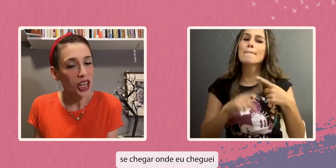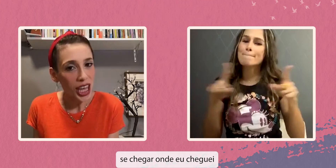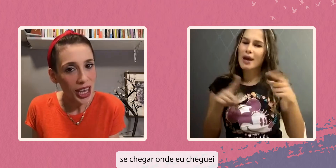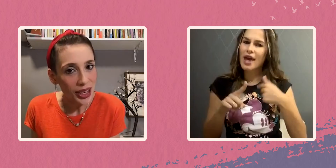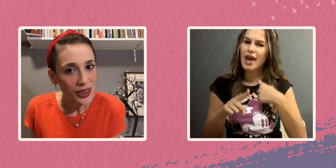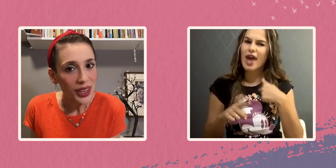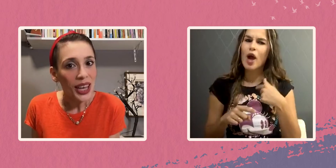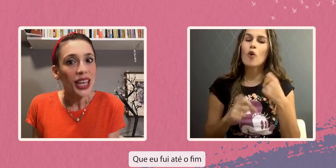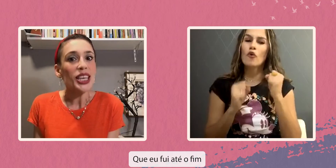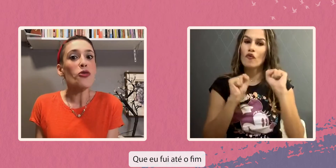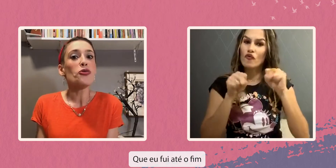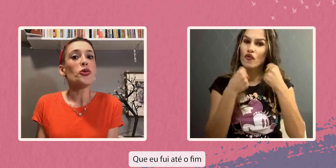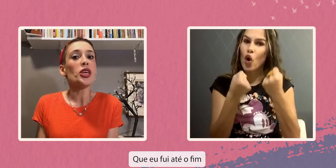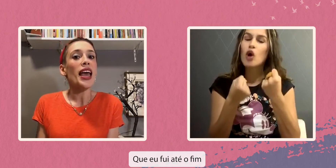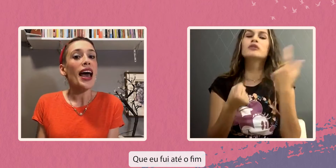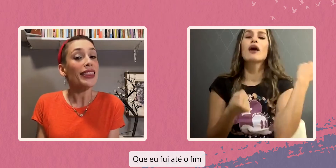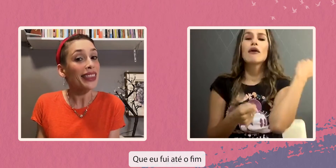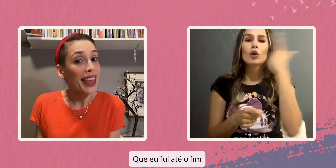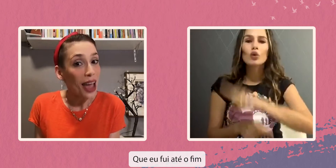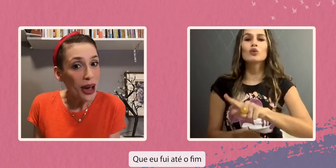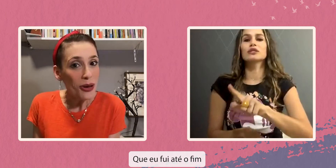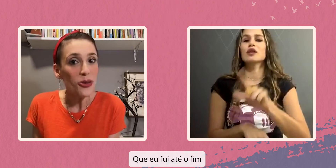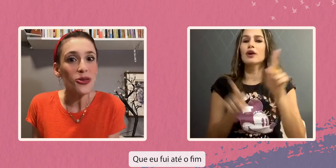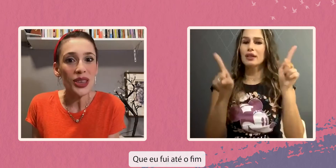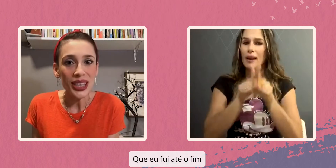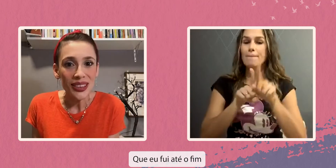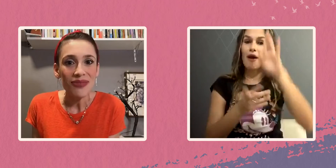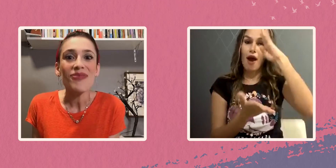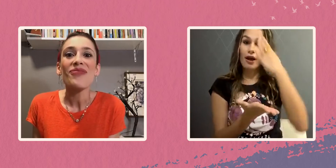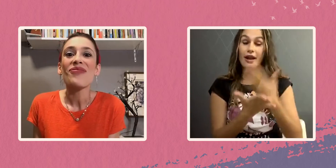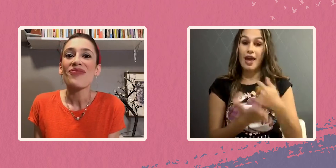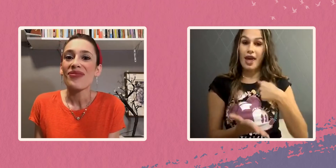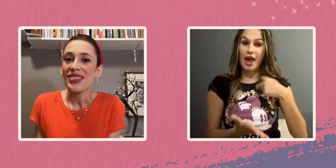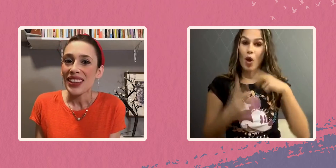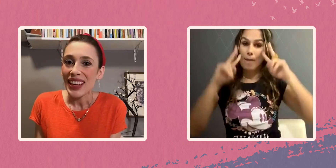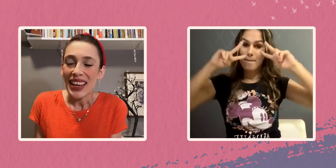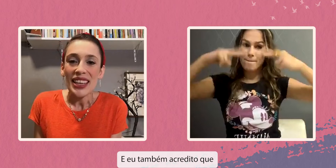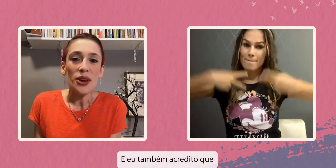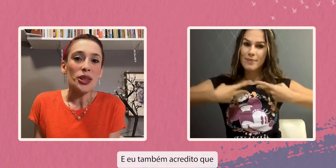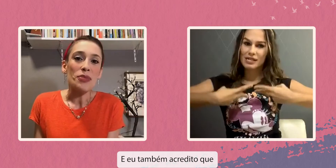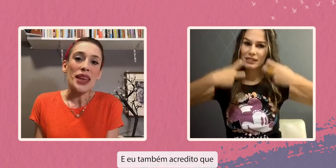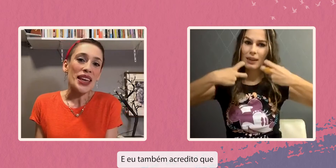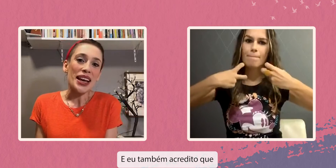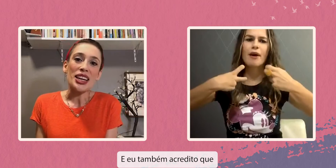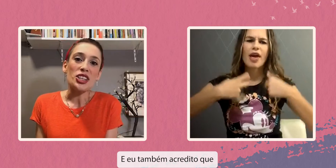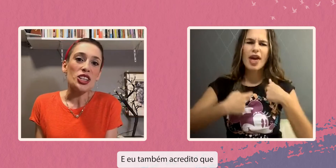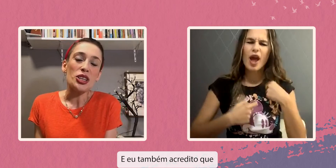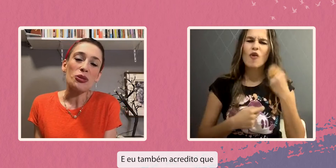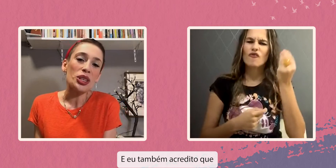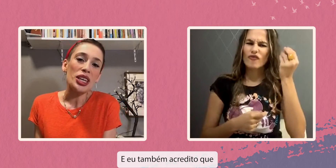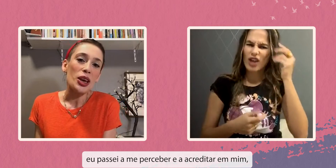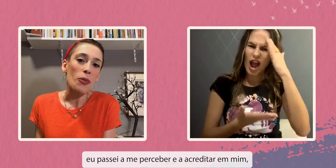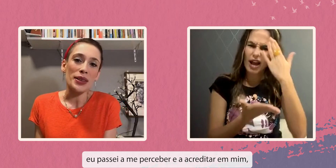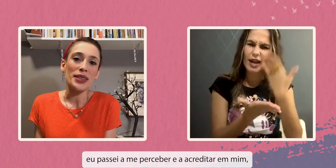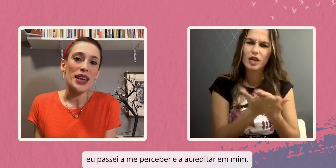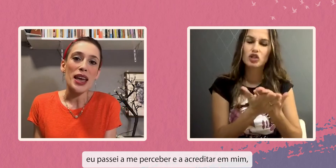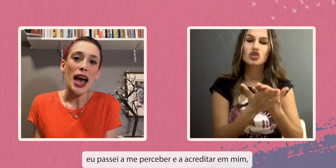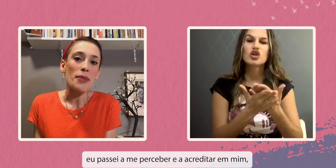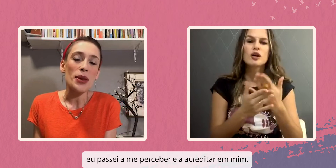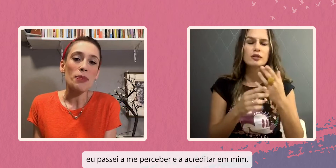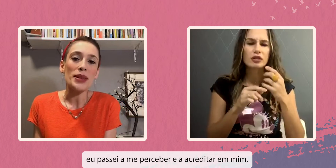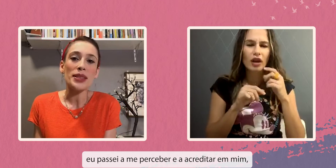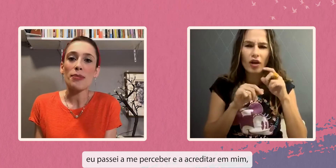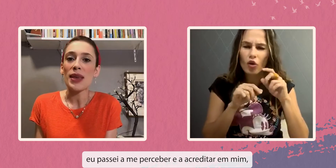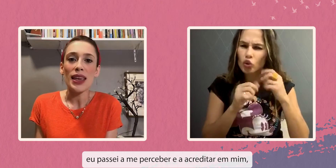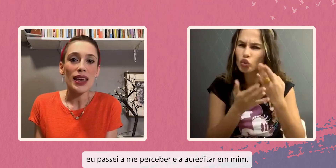eu cheguei. Eu fui até o fim. E eu também acredito que eu passei